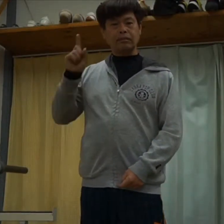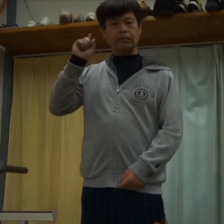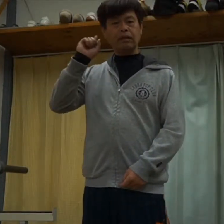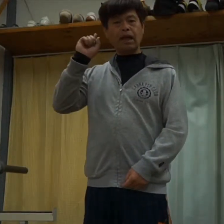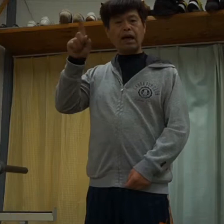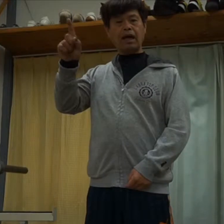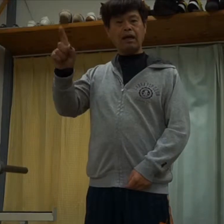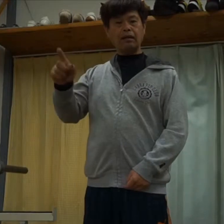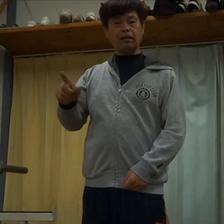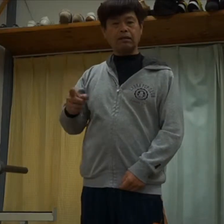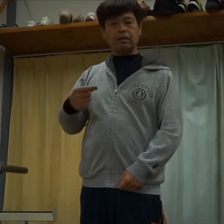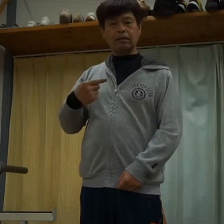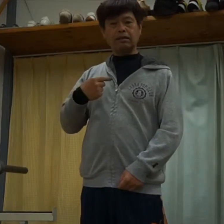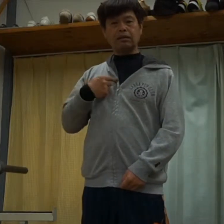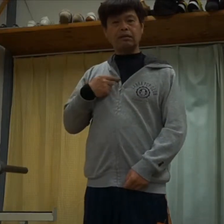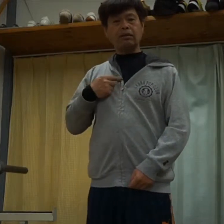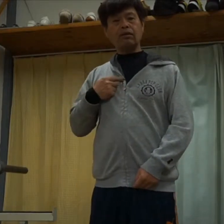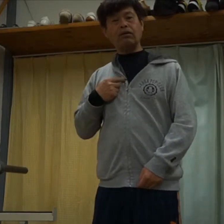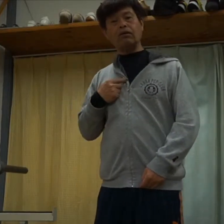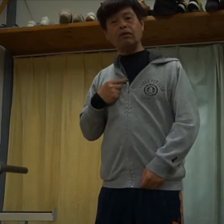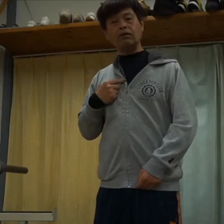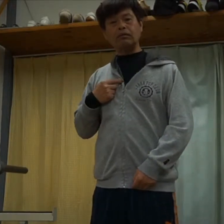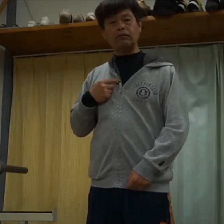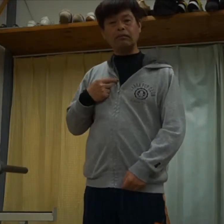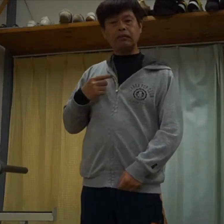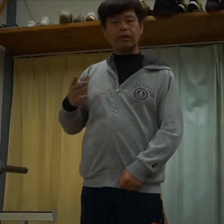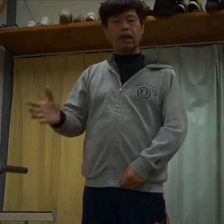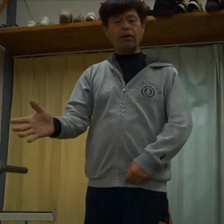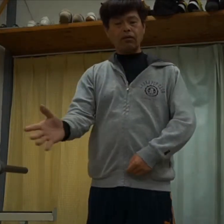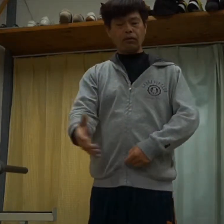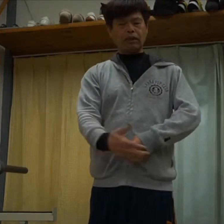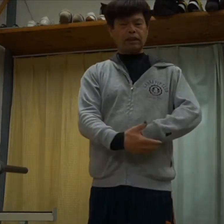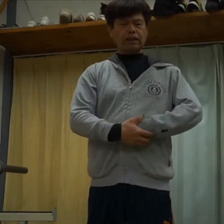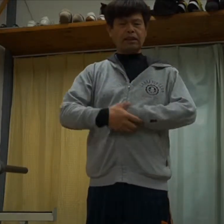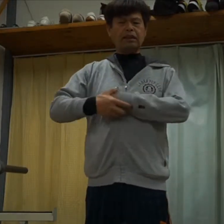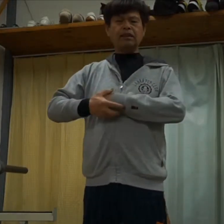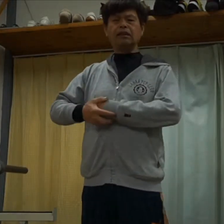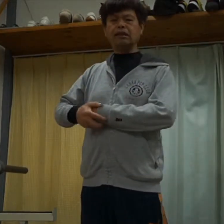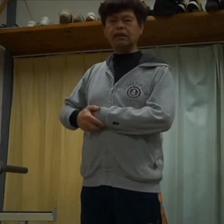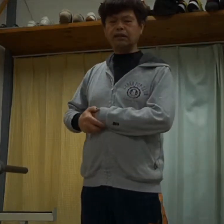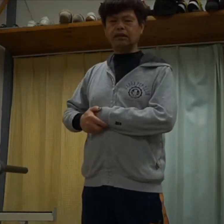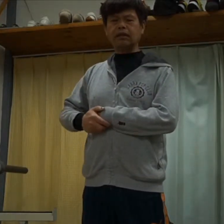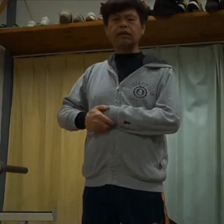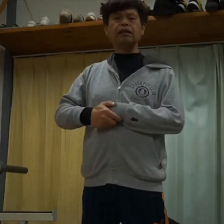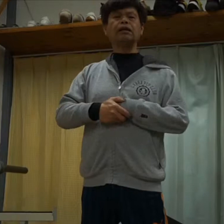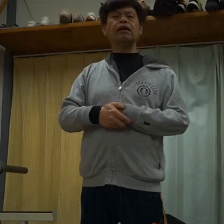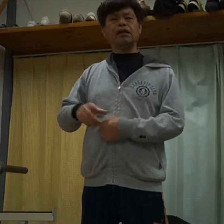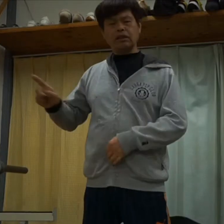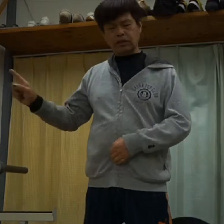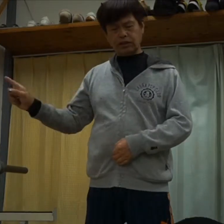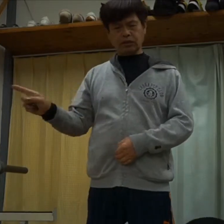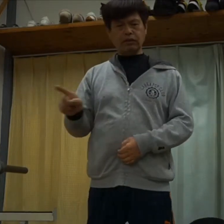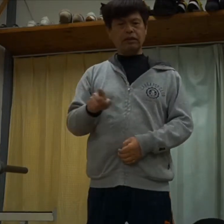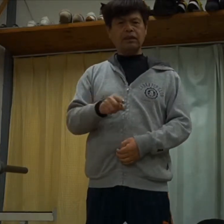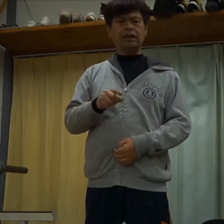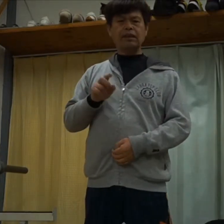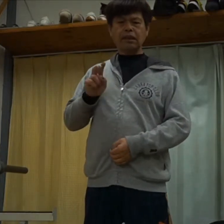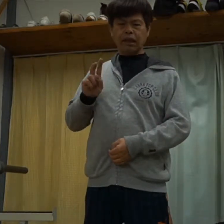そんな私の手をに気一緒に